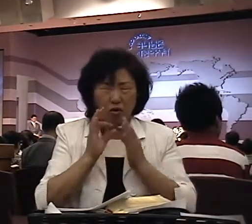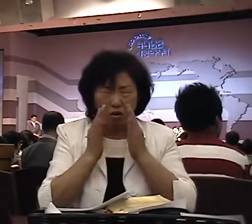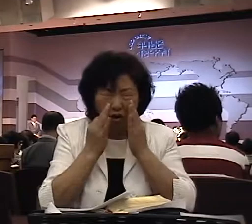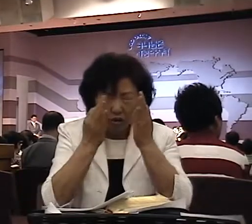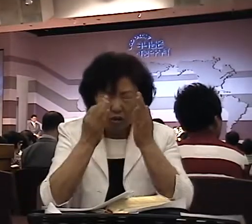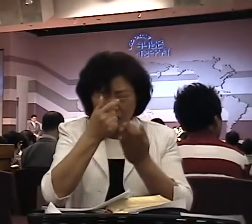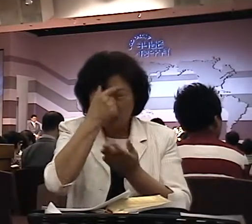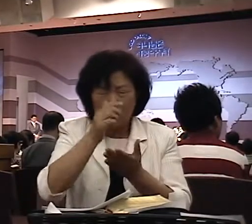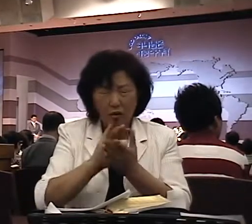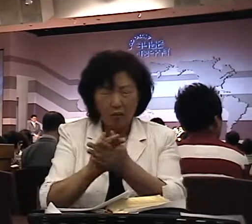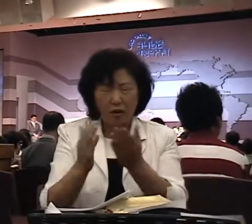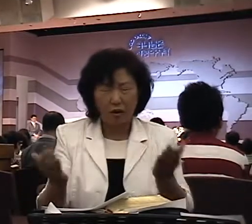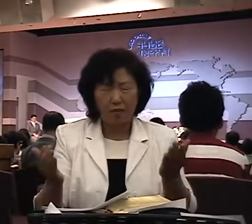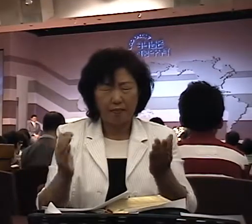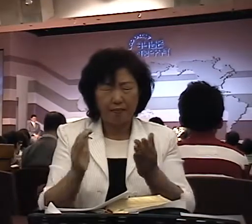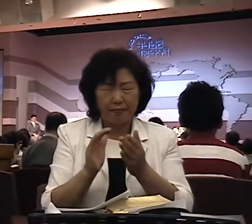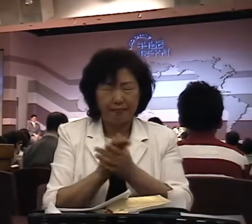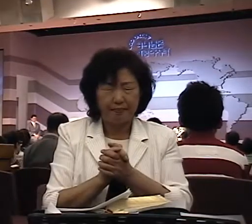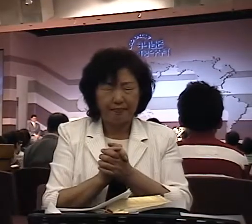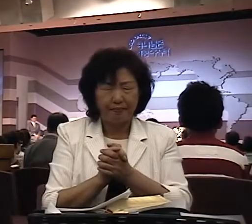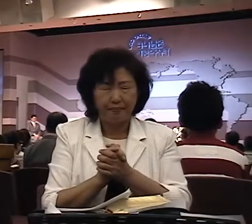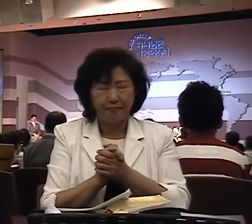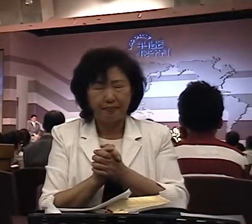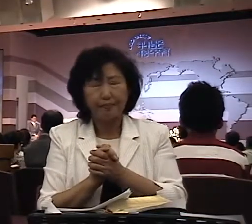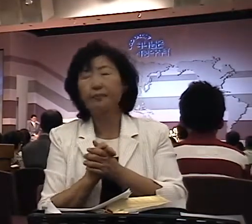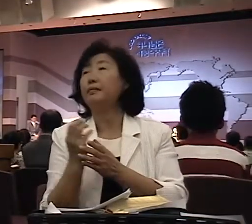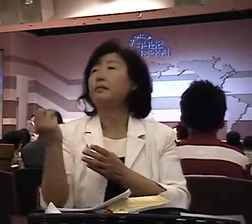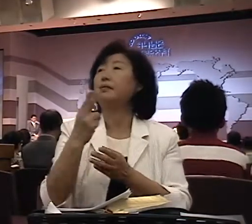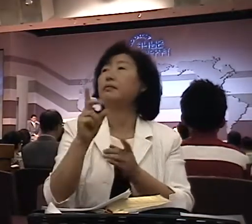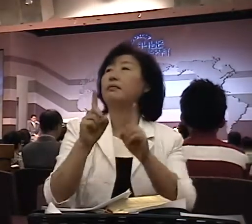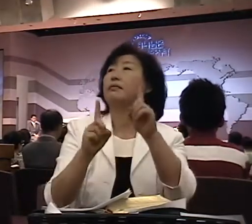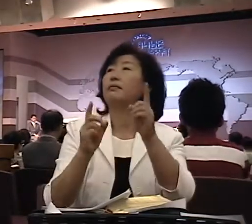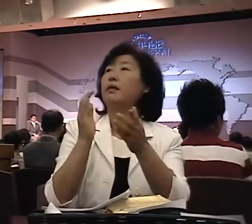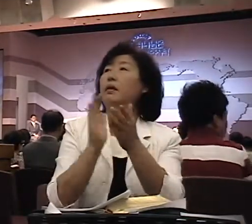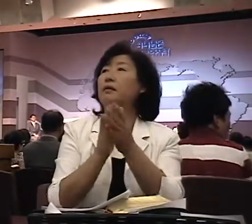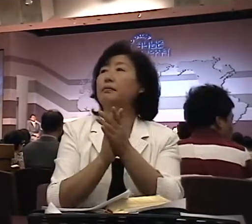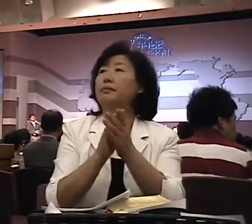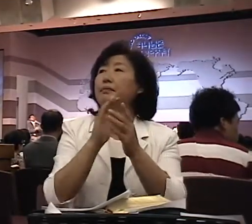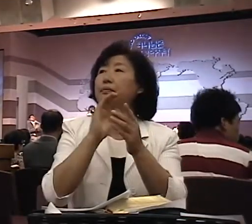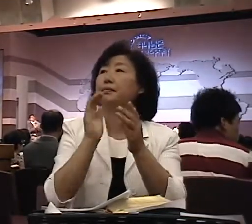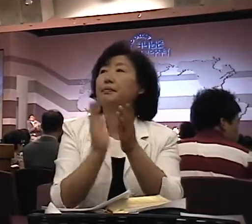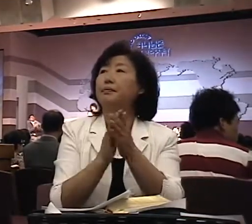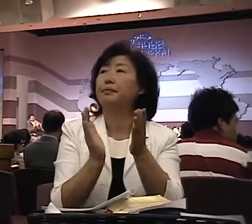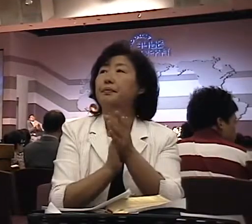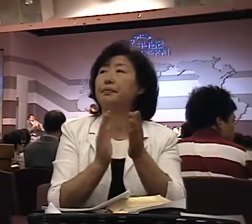간절히 기도하옵나이다. 아멘. 다시 한번 축복의 박수.